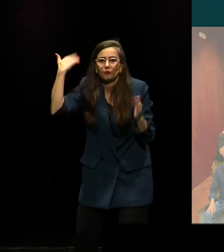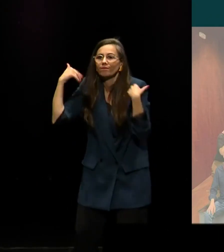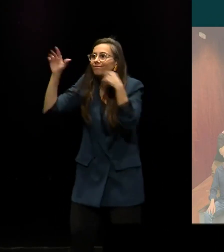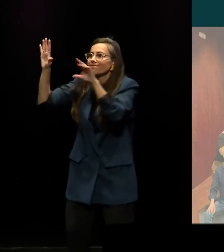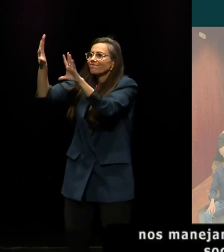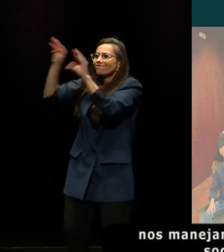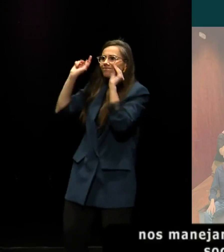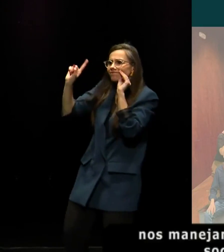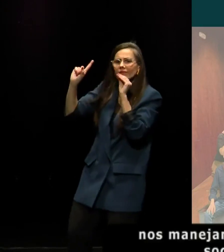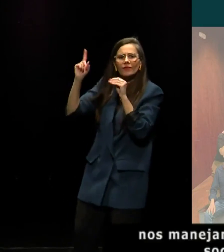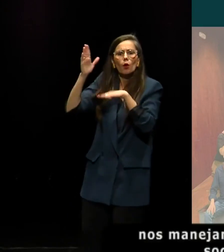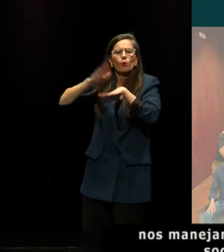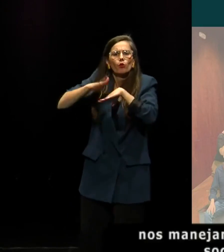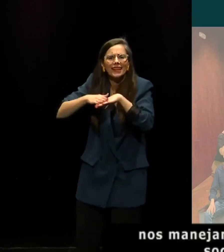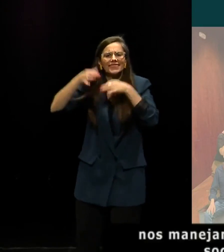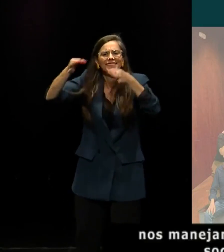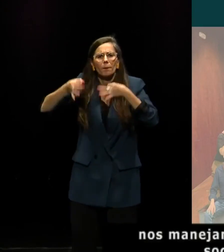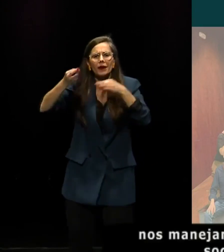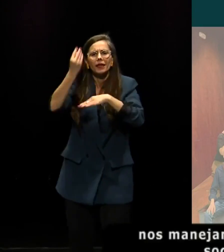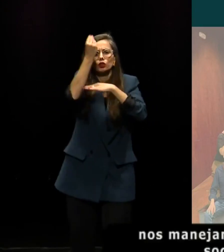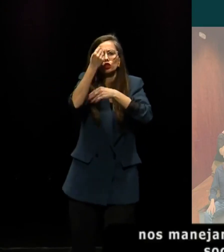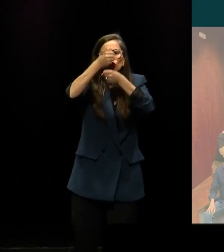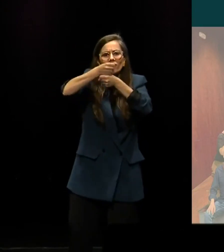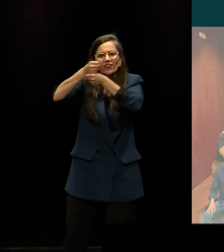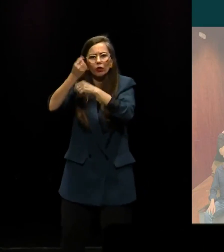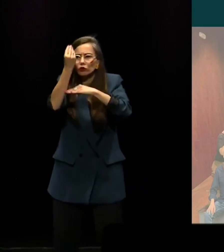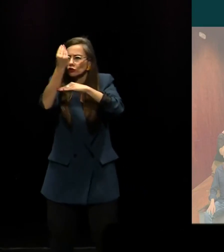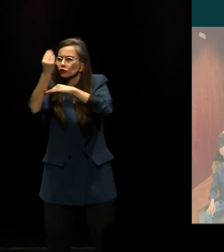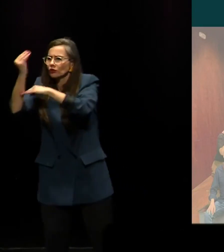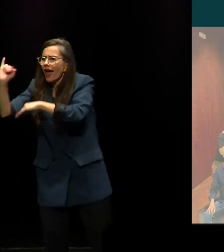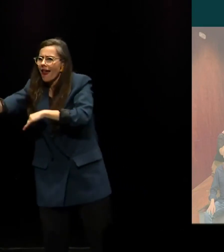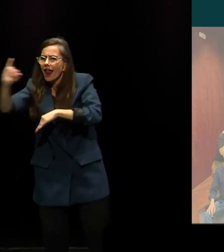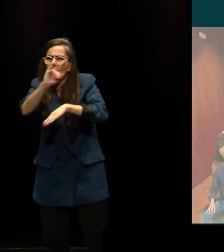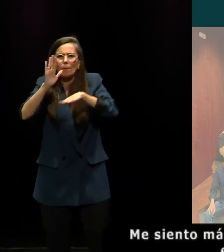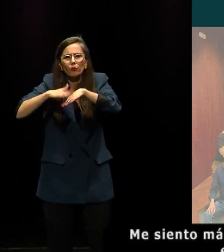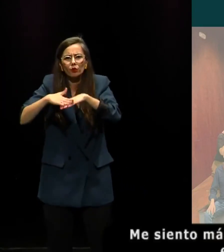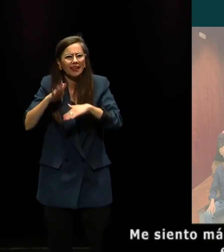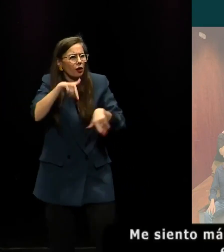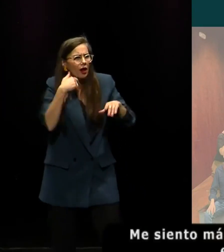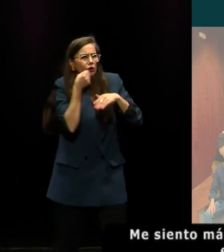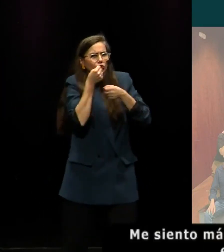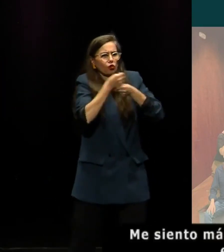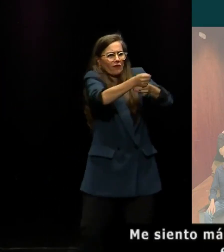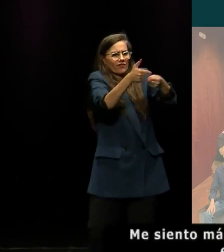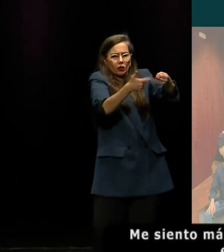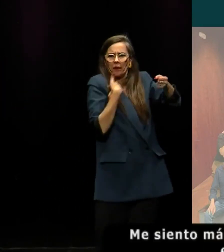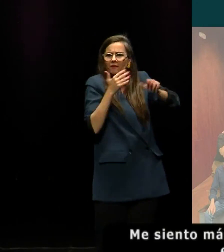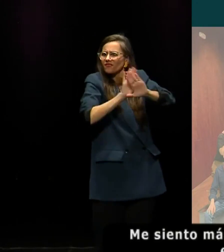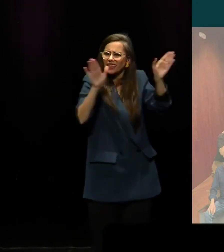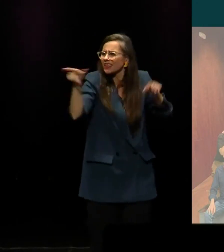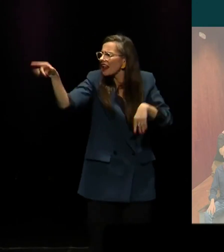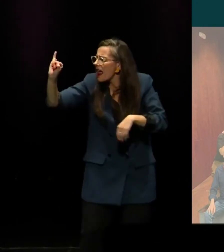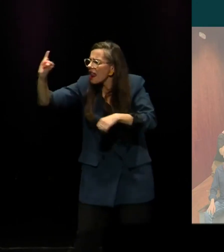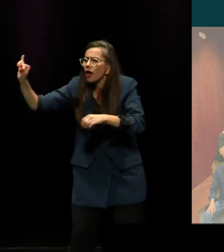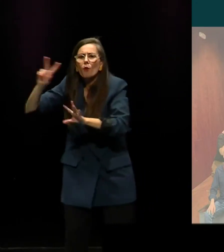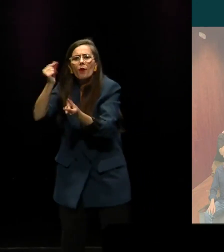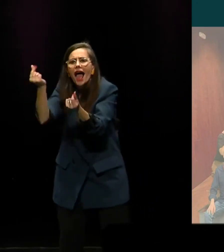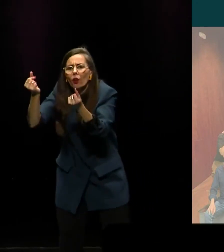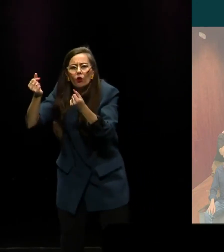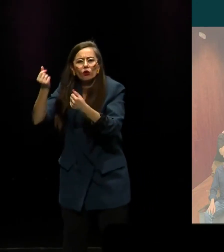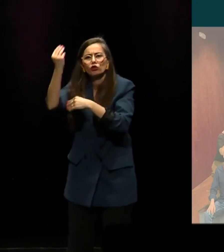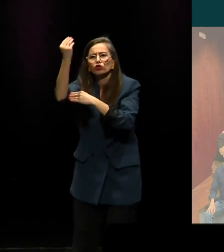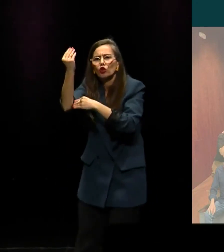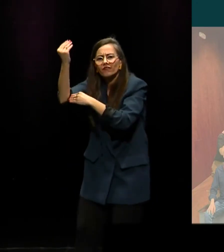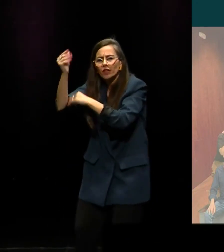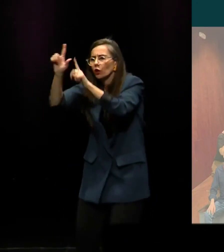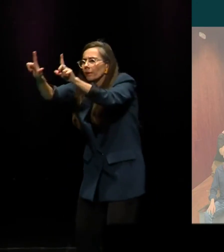con ellos. Las asociaciones, el entorno de las asociaciones lo veo como todavía un poco obsoleto, antiguo,